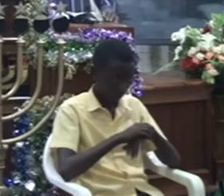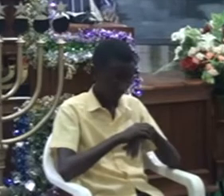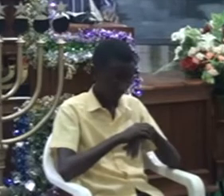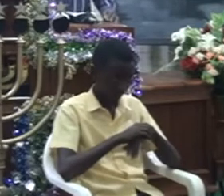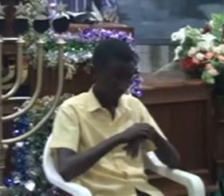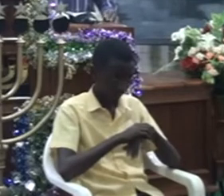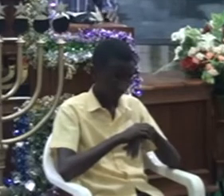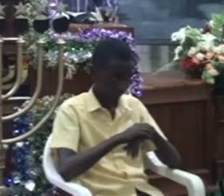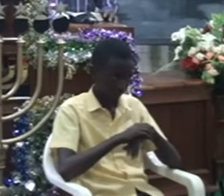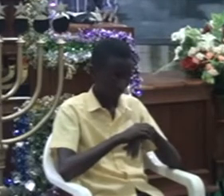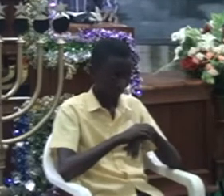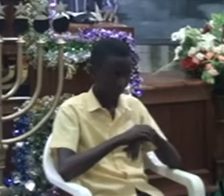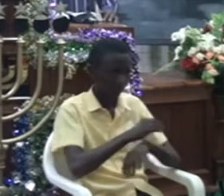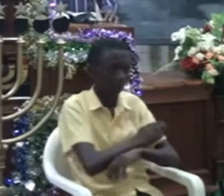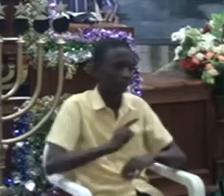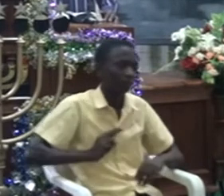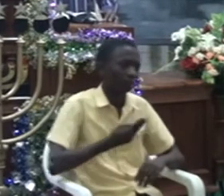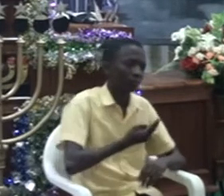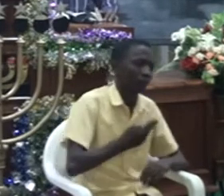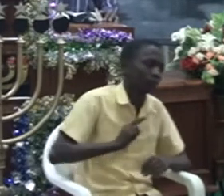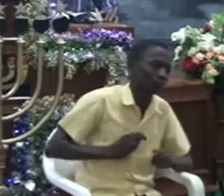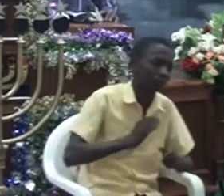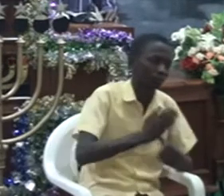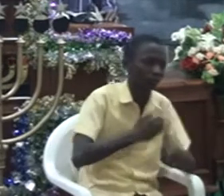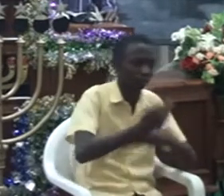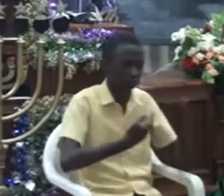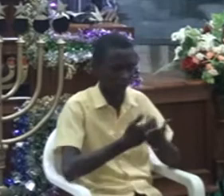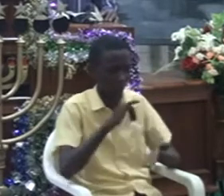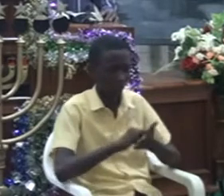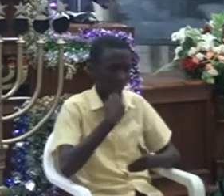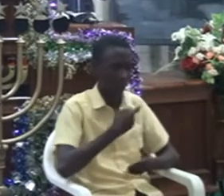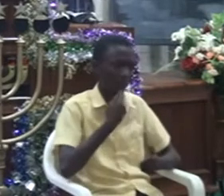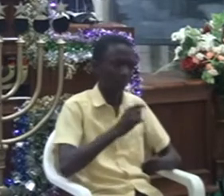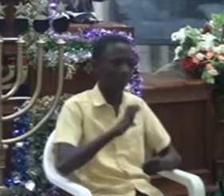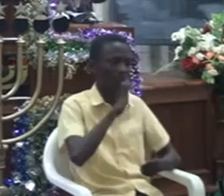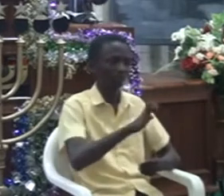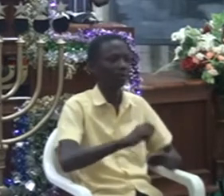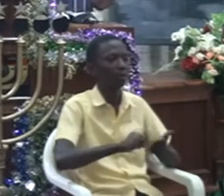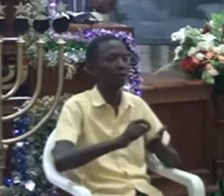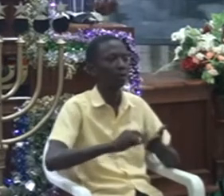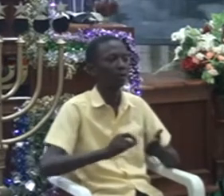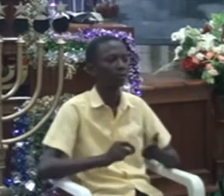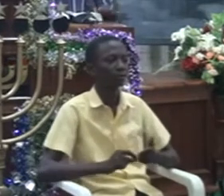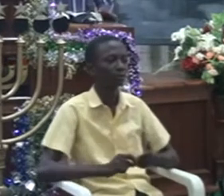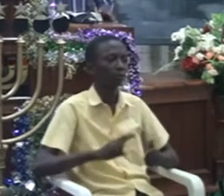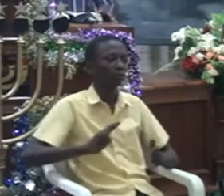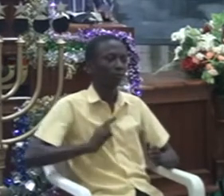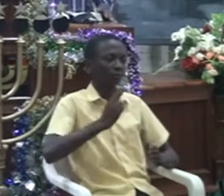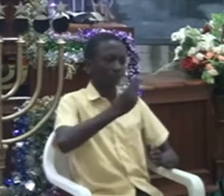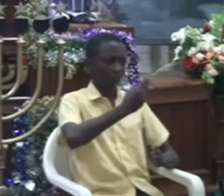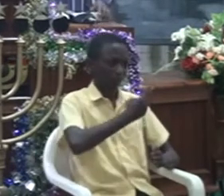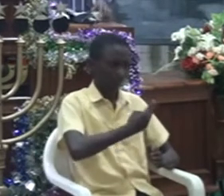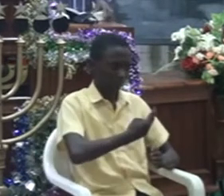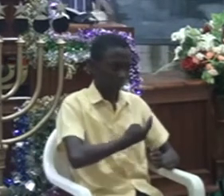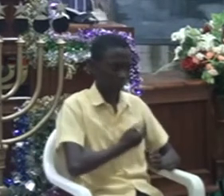kudunia. Et nous nous croyons tout ce qui est écrit. Na sisi tunaamini yote yenye inaandikiwa. Notre absolu c'est